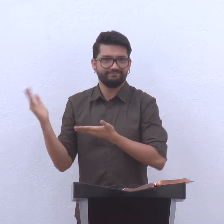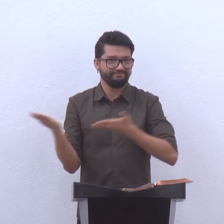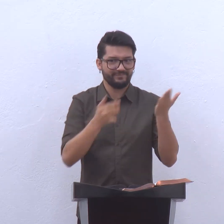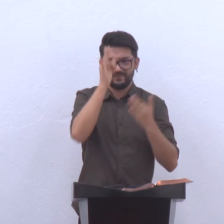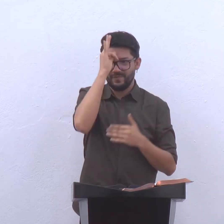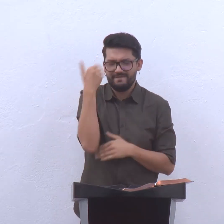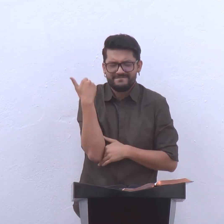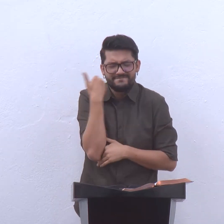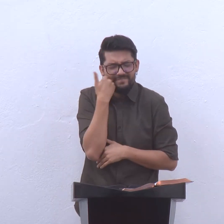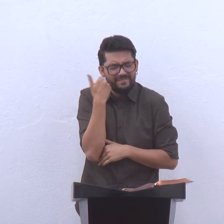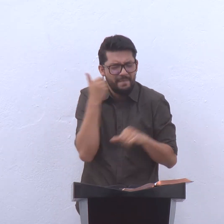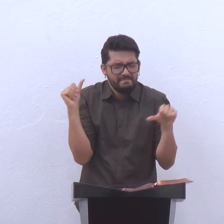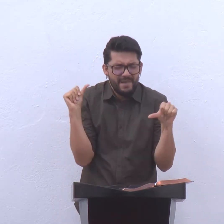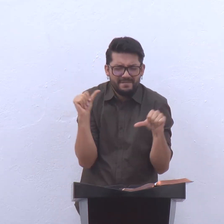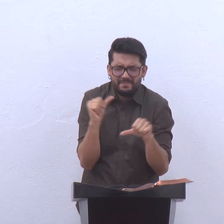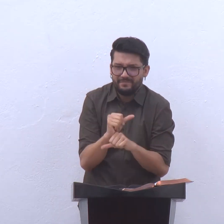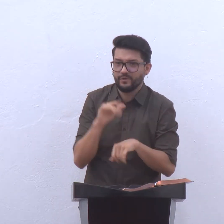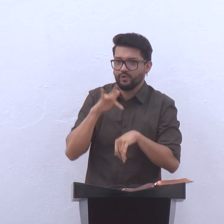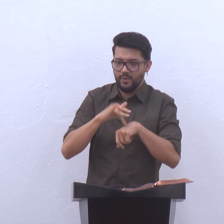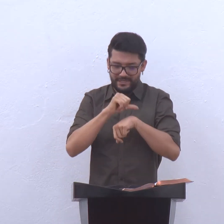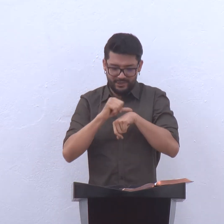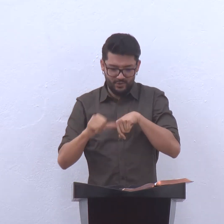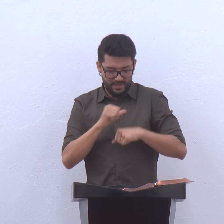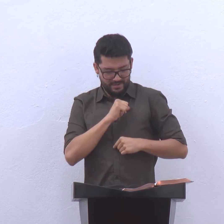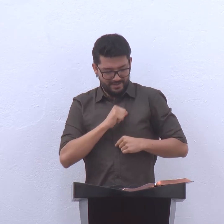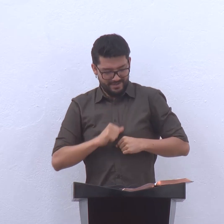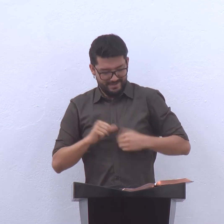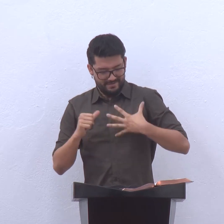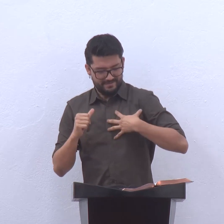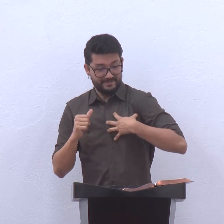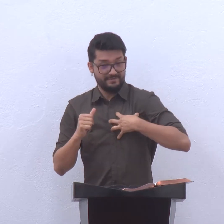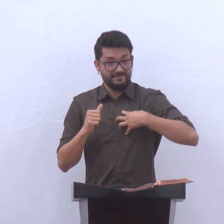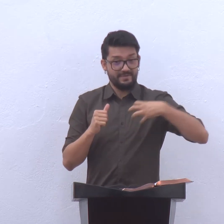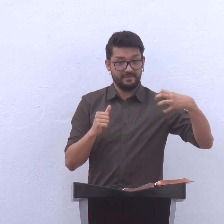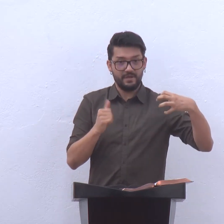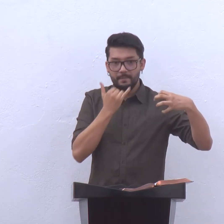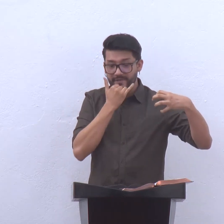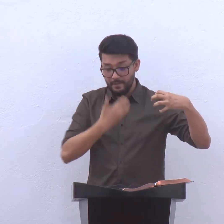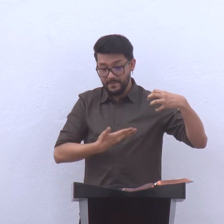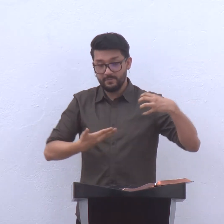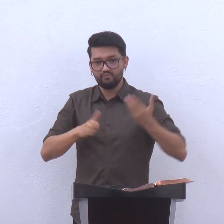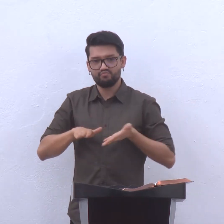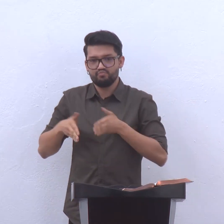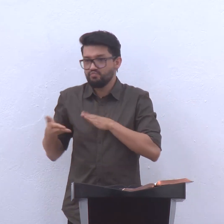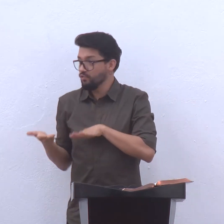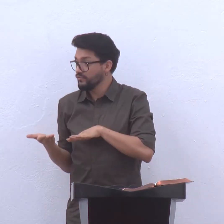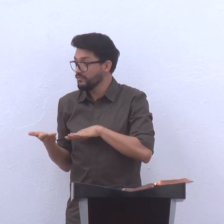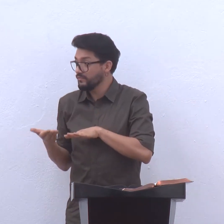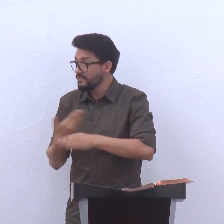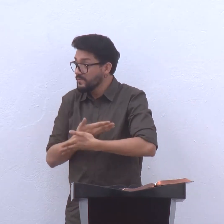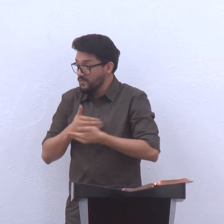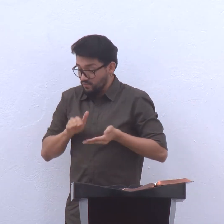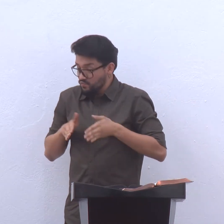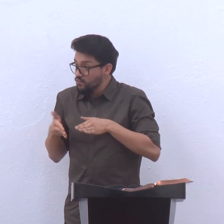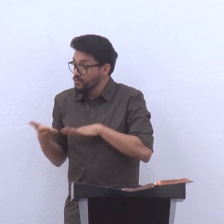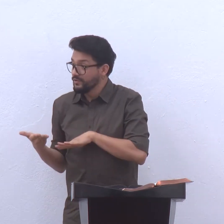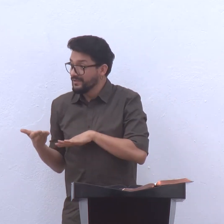de corazón abierto, tuvieron que llevarla rápidamente al hospital, enfermó muy grave. Mientras hicieron la cirugía de corazón abierto, la